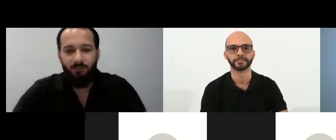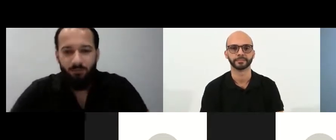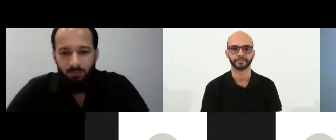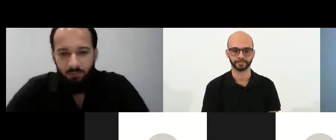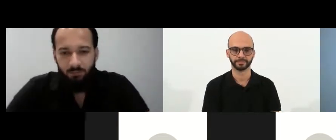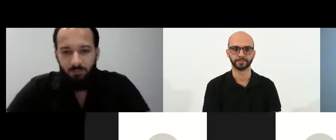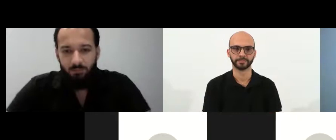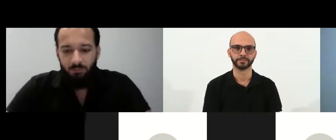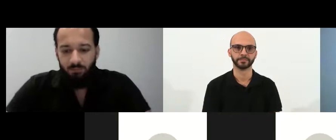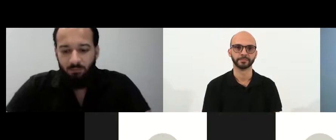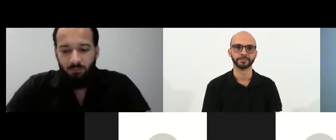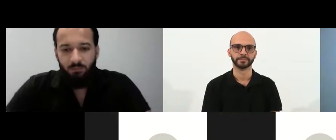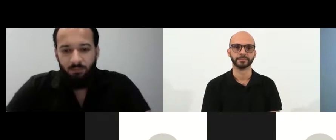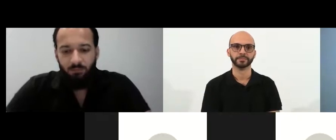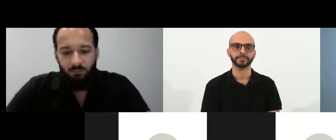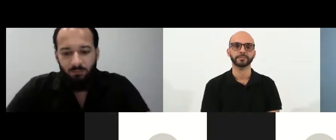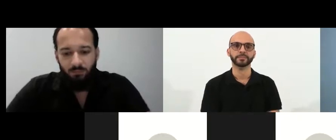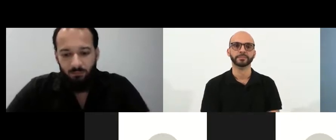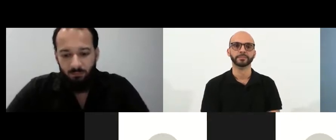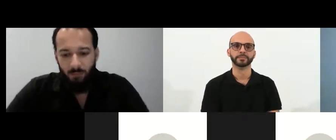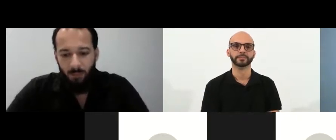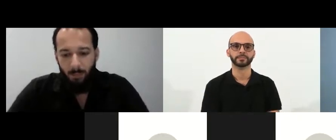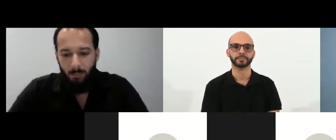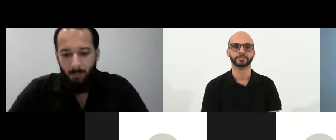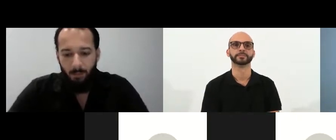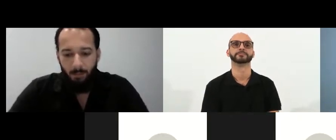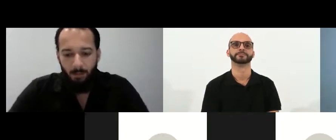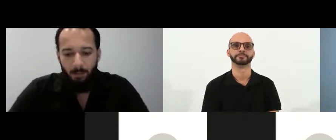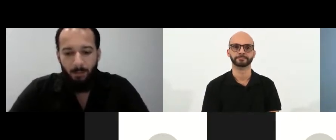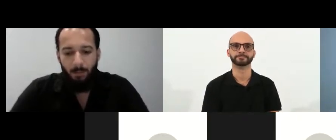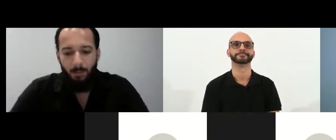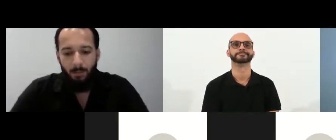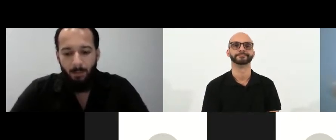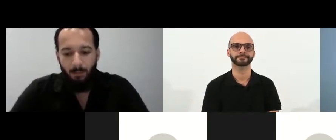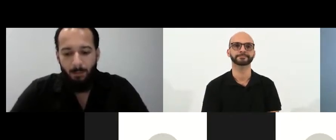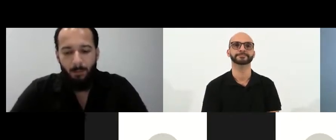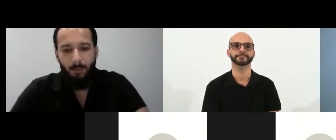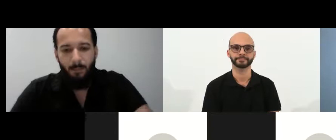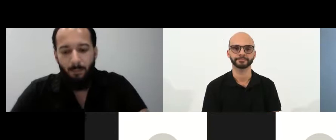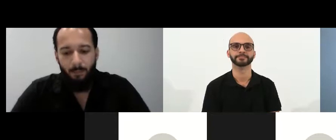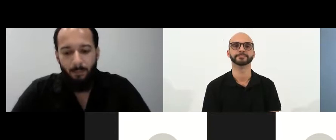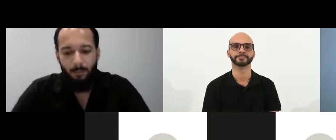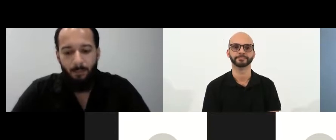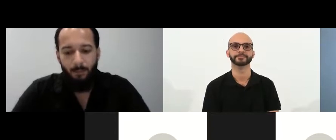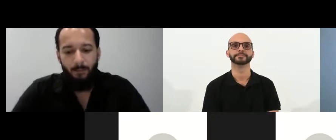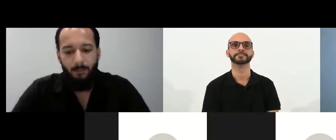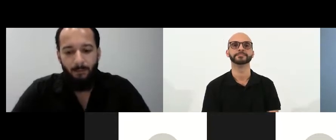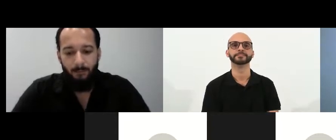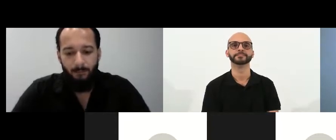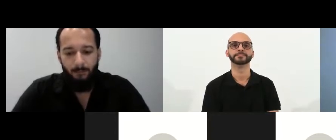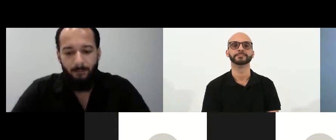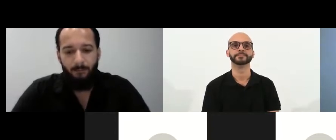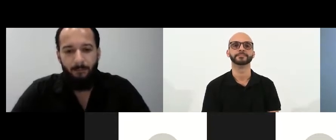nesse... Nós estamos aqui e, nesse momento, nós estamos mudando, porque nós estamos preocupados com